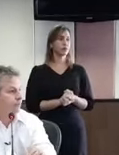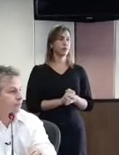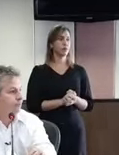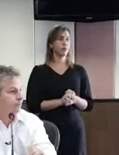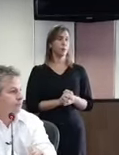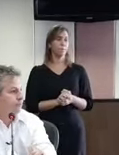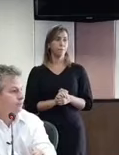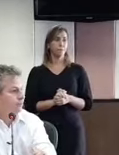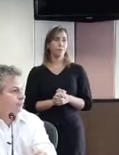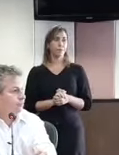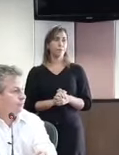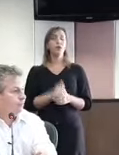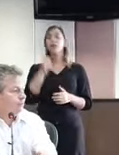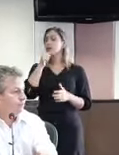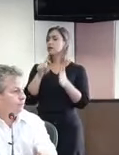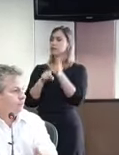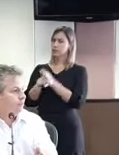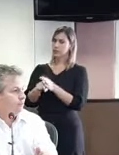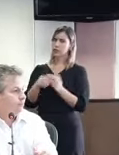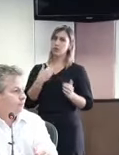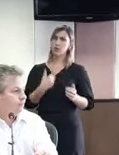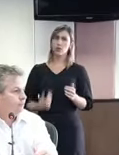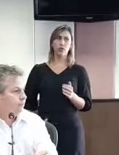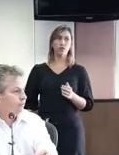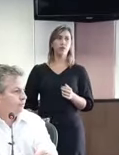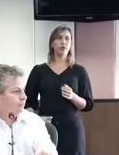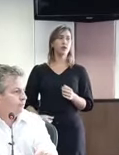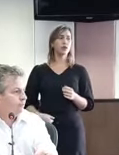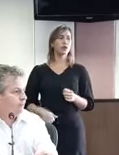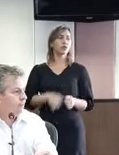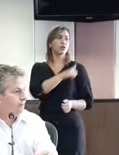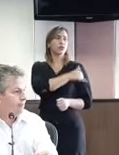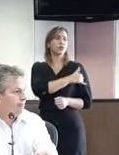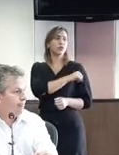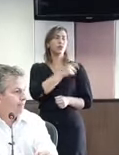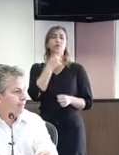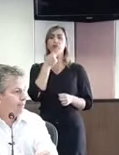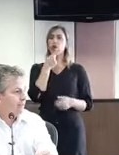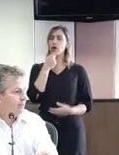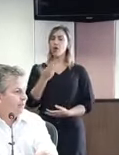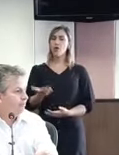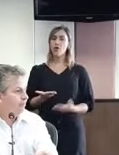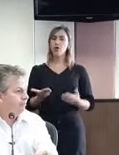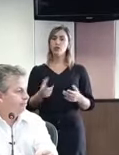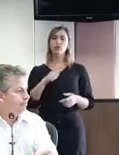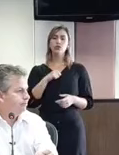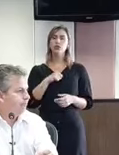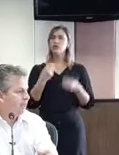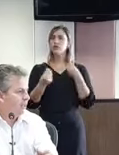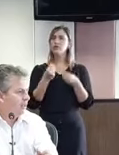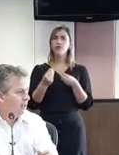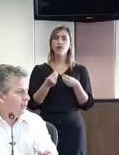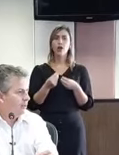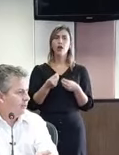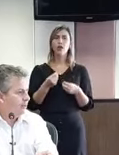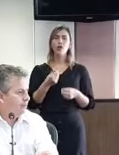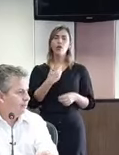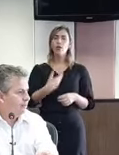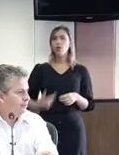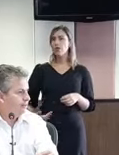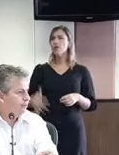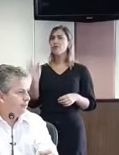Pereira Bueno, TV Cuiabá. O governador do Rio de Janeiro diz essa manhã que se não houver uma ação efetiva do governo federal nas próximas